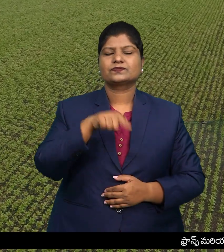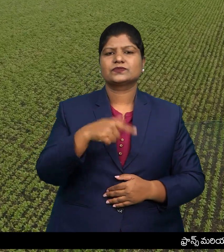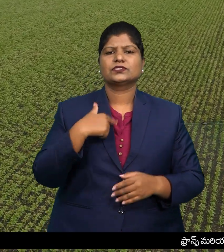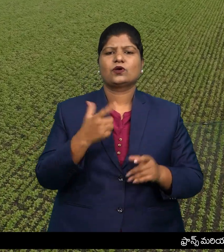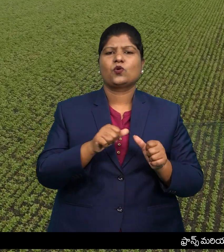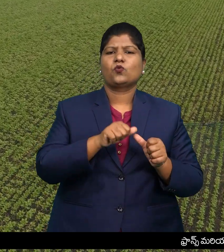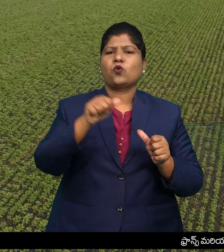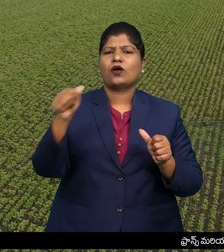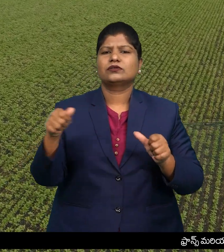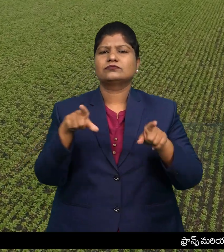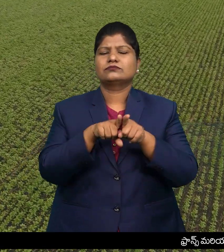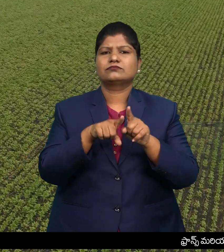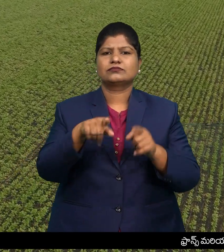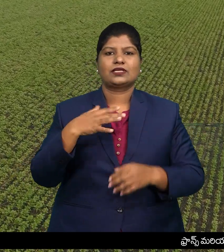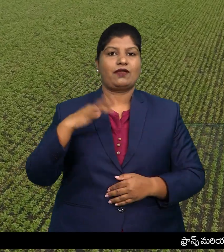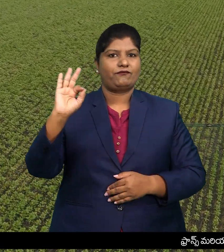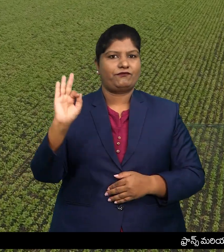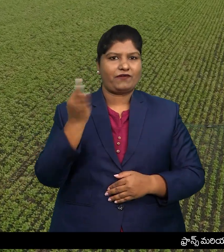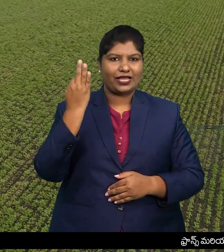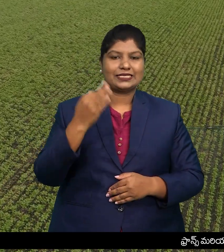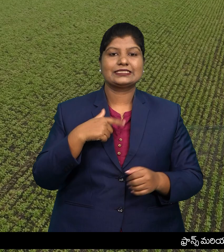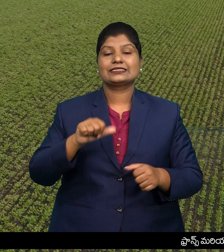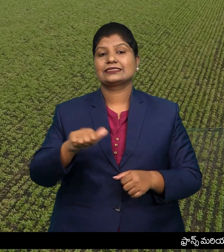ఫ్రాన్స్ మరియు ఇతర యూరప్ దేశాలలో